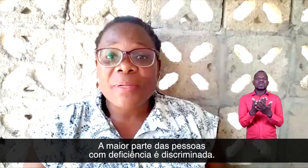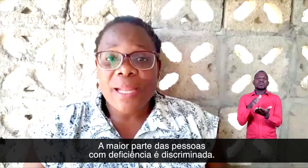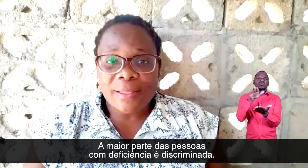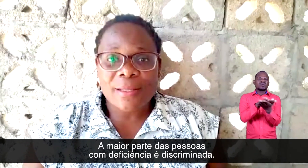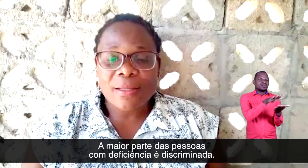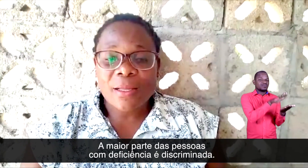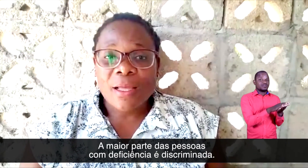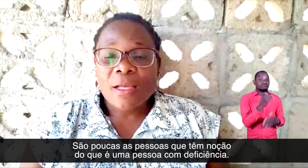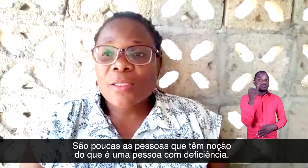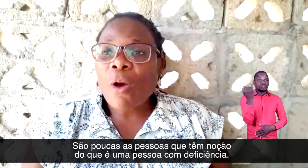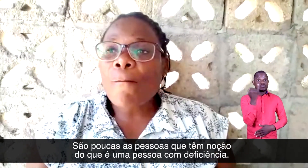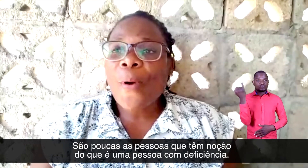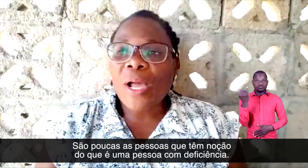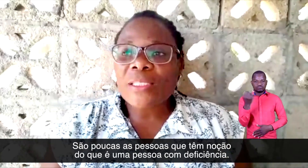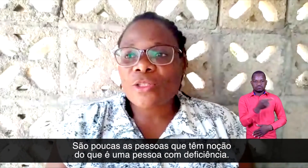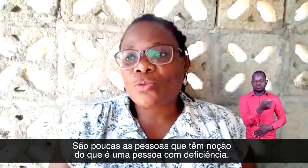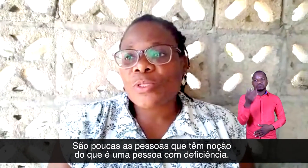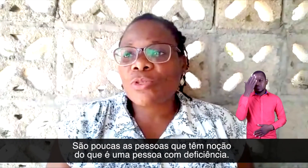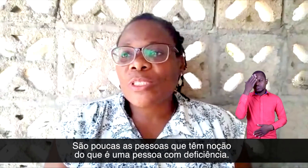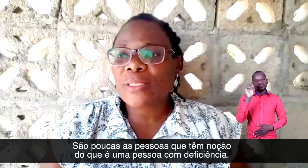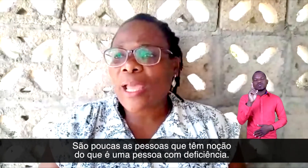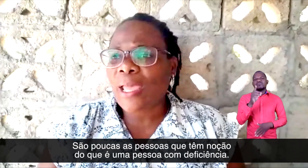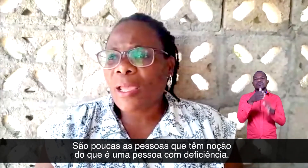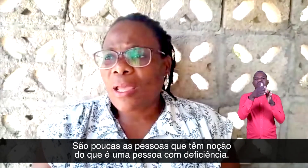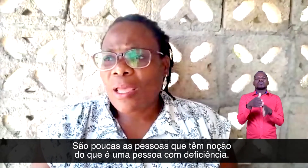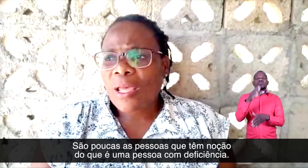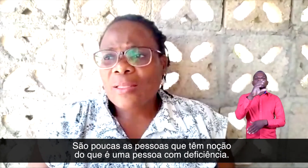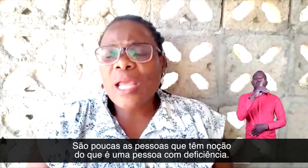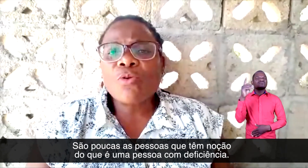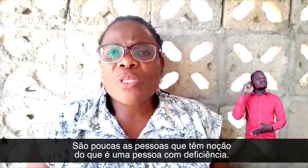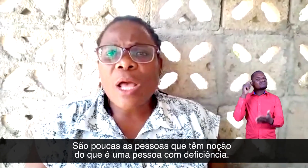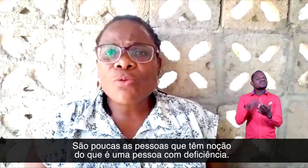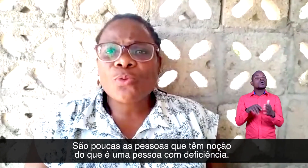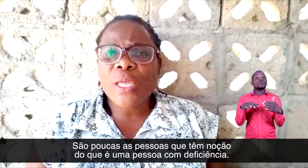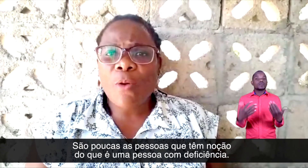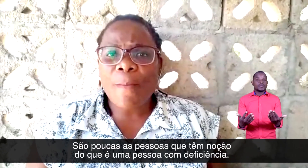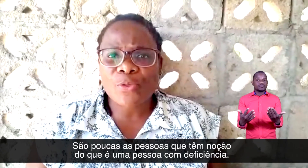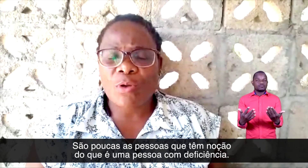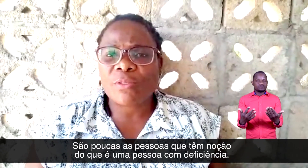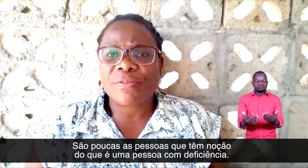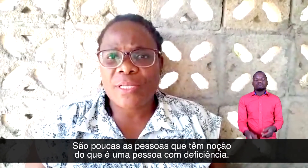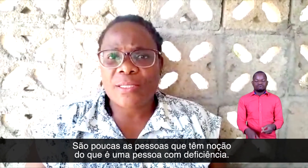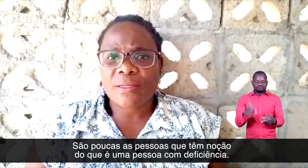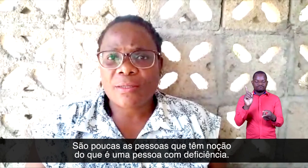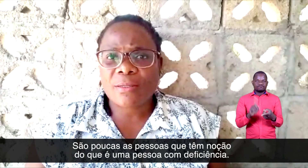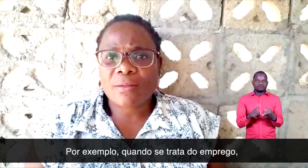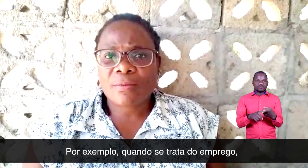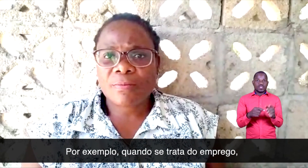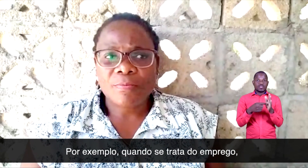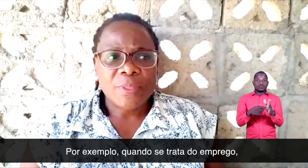discriminada. São poucas instituições que têm noção do que é uma pessoa com deficiência. Por